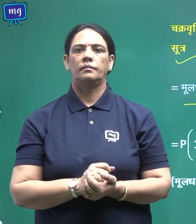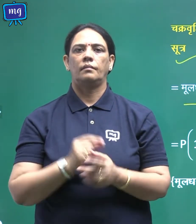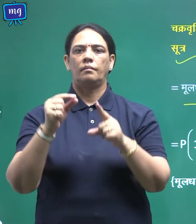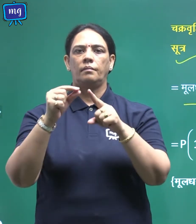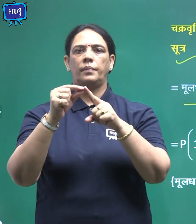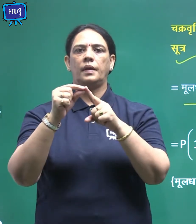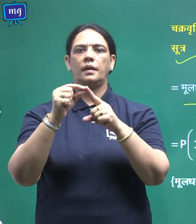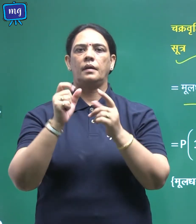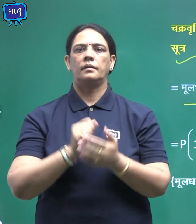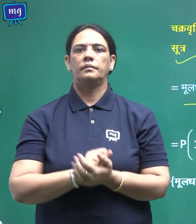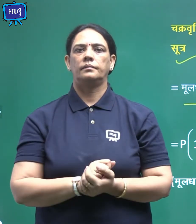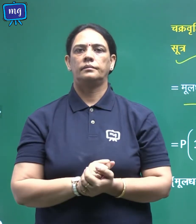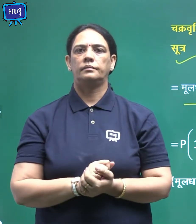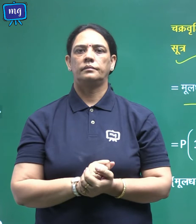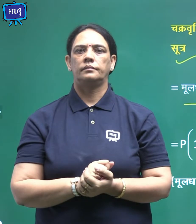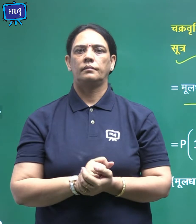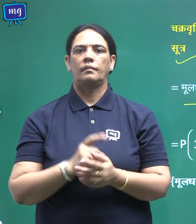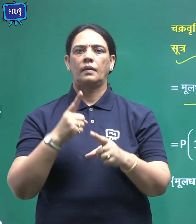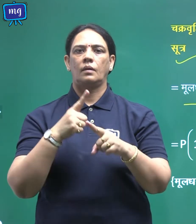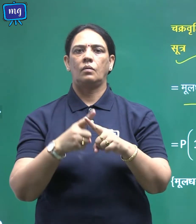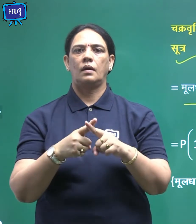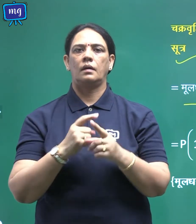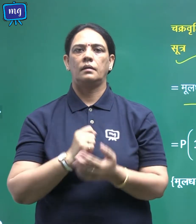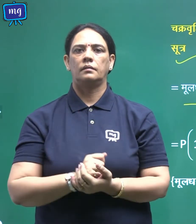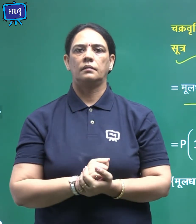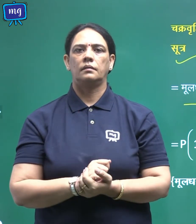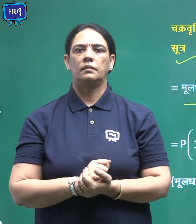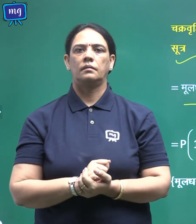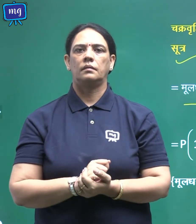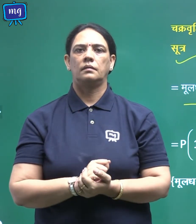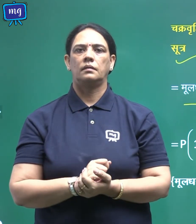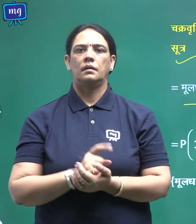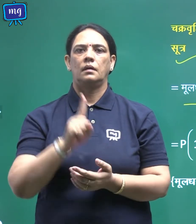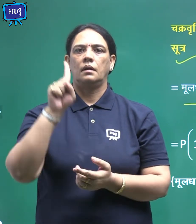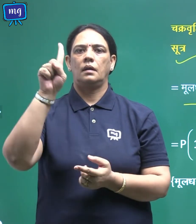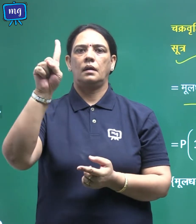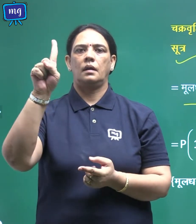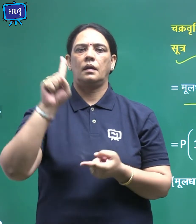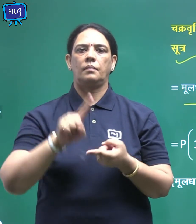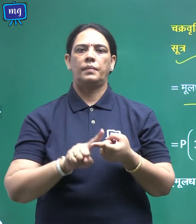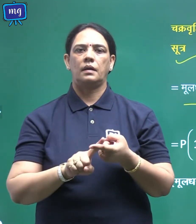मूलधन गुणा 1 प्लस